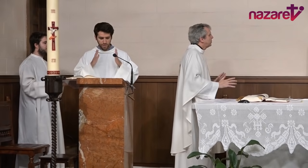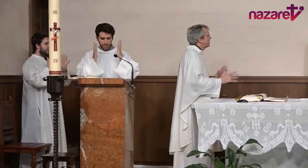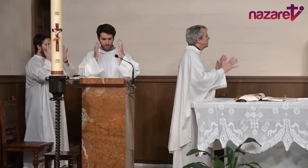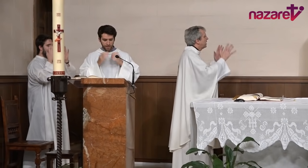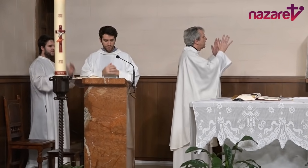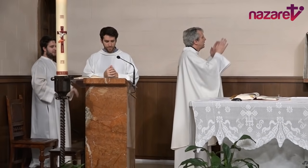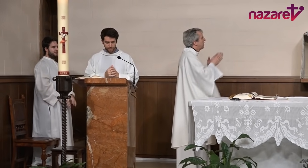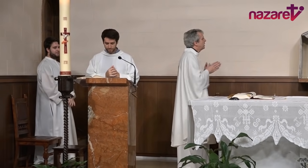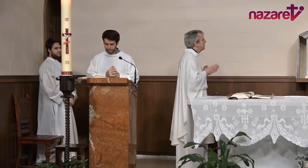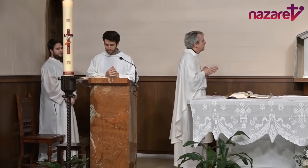aleluya.